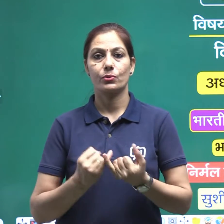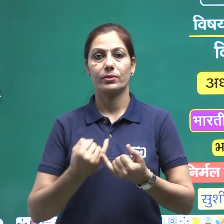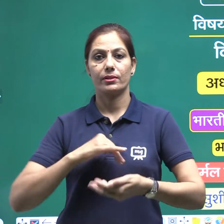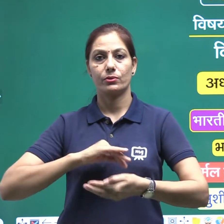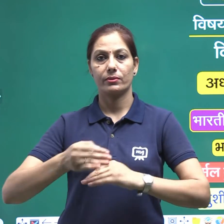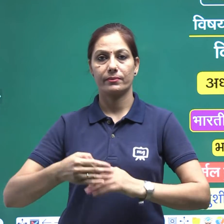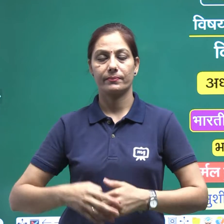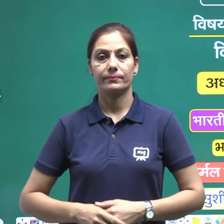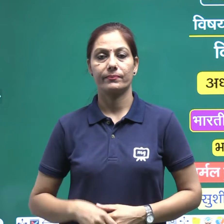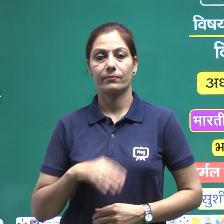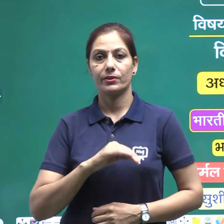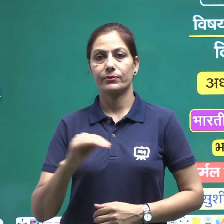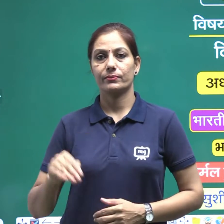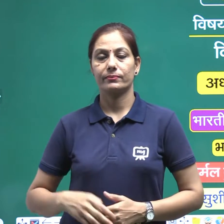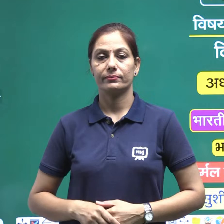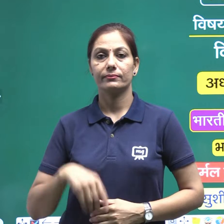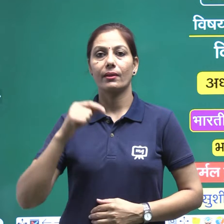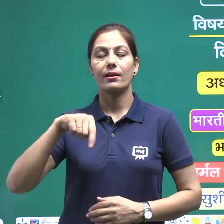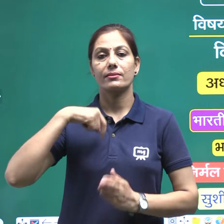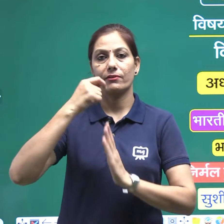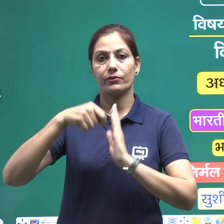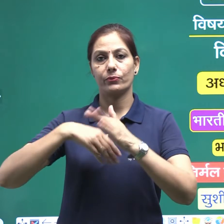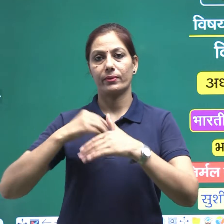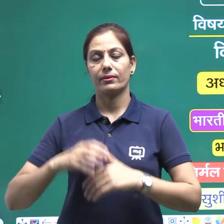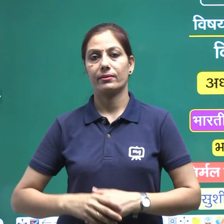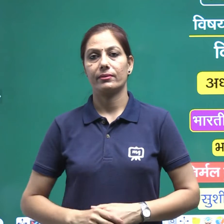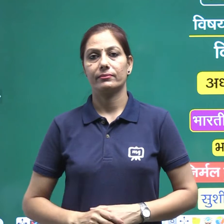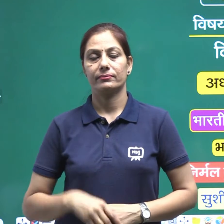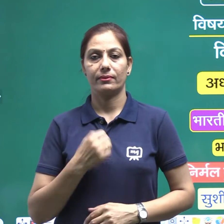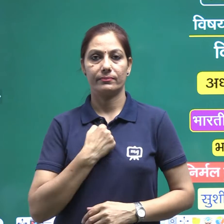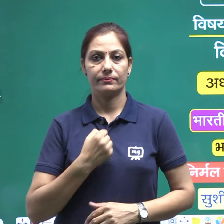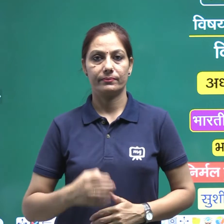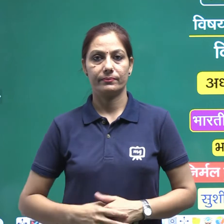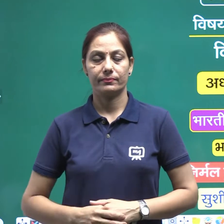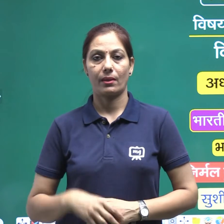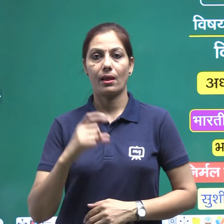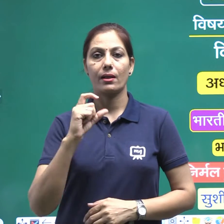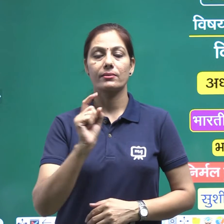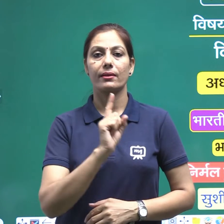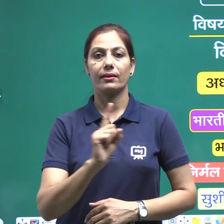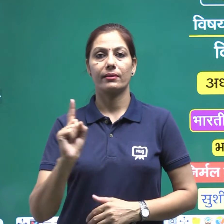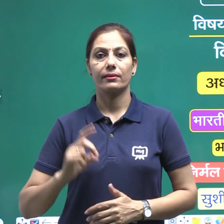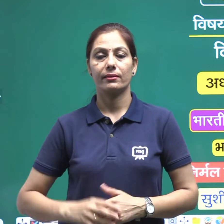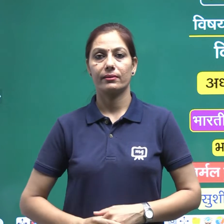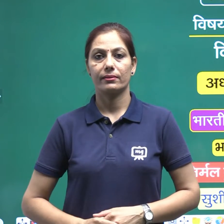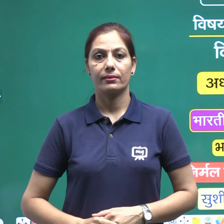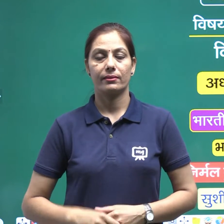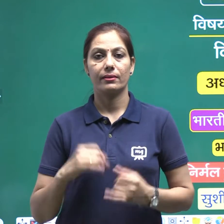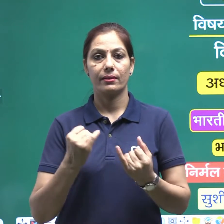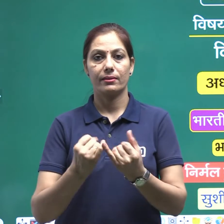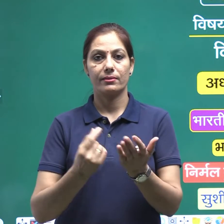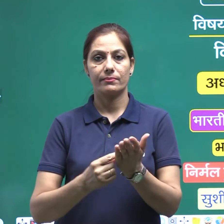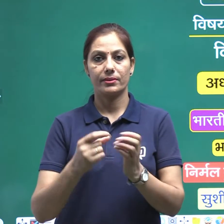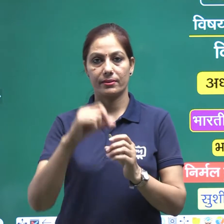चौधरी। बच्चों, आज के वीडियो में हम कक्षा 11 की हिंदी विषय